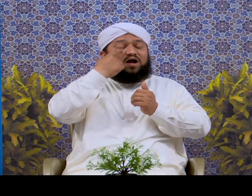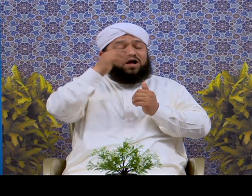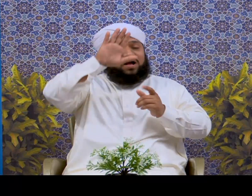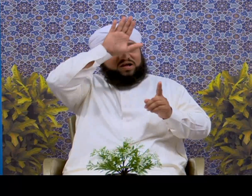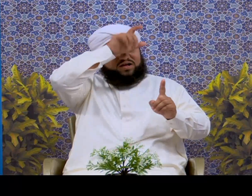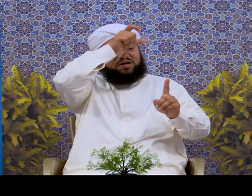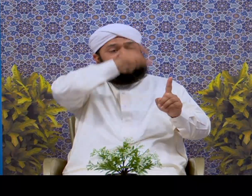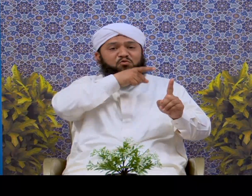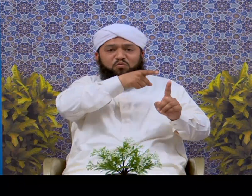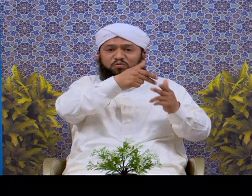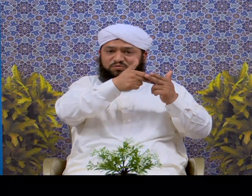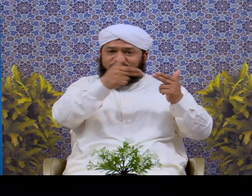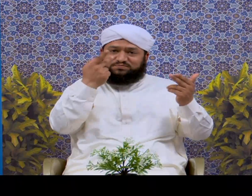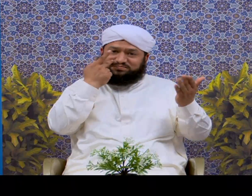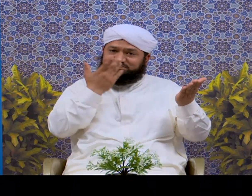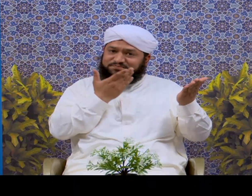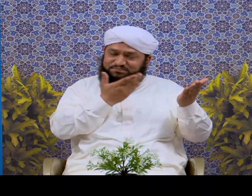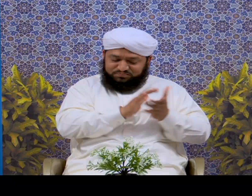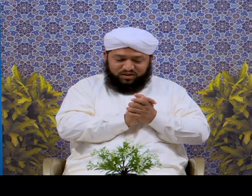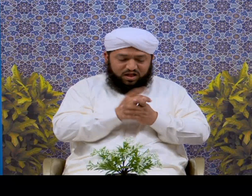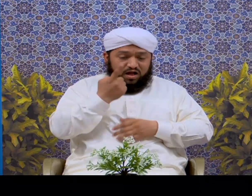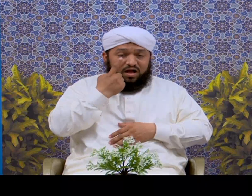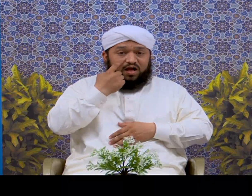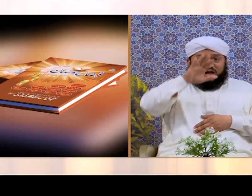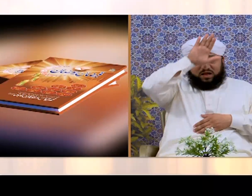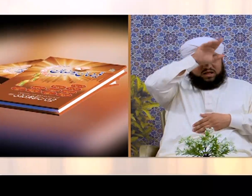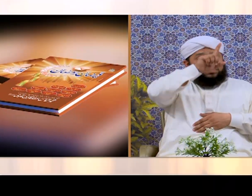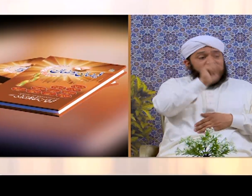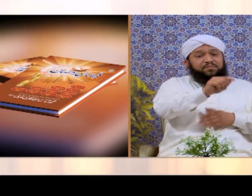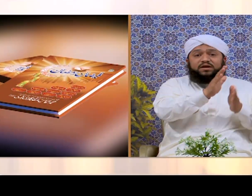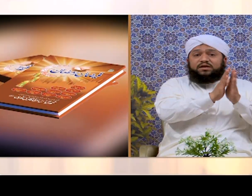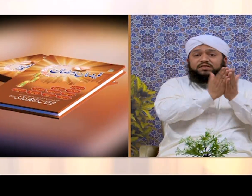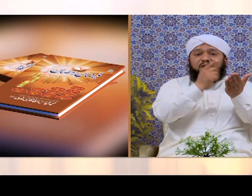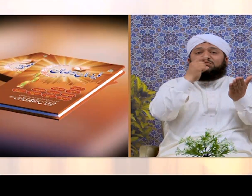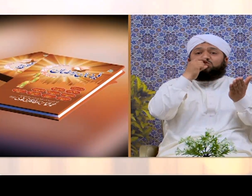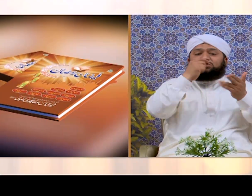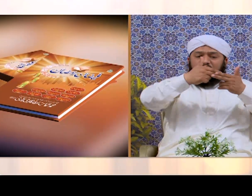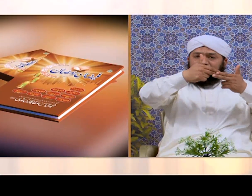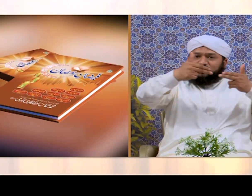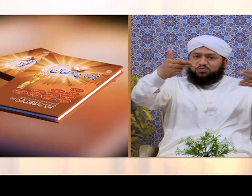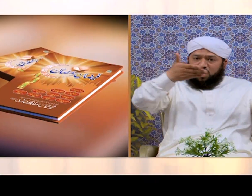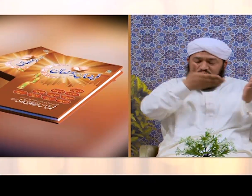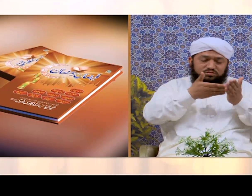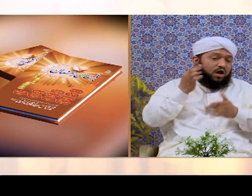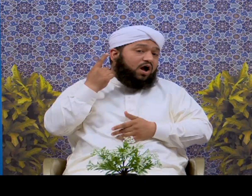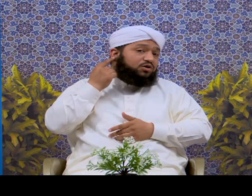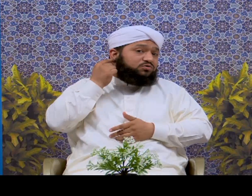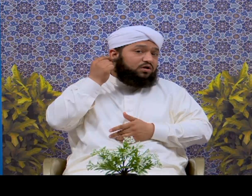برکاتہم العالیہ سے سیکھتے ہیں۔ آپ دامت برکاتہم العالیہ اپنی کتاب فیضان رمضان میں فرماتے ہیں، کانوں کا روزہ یہ